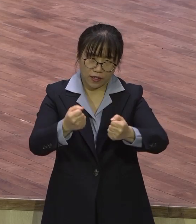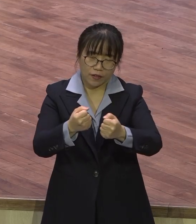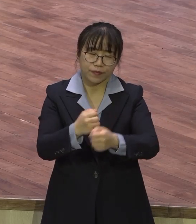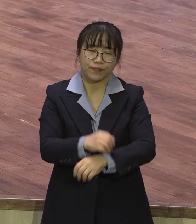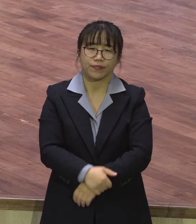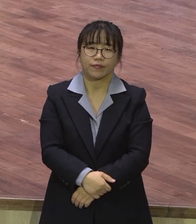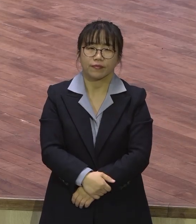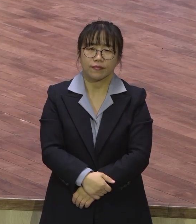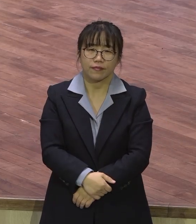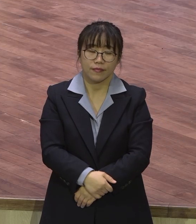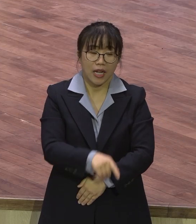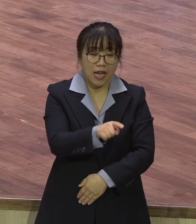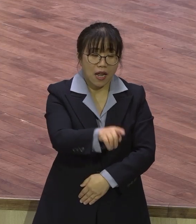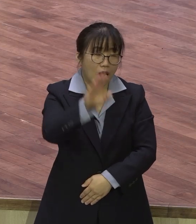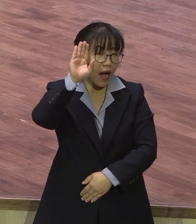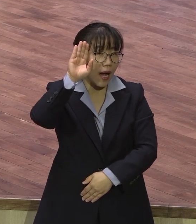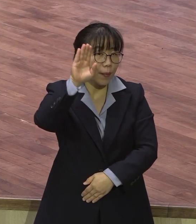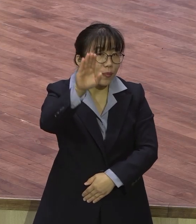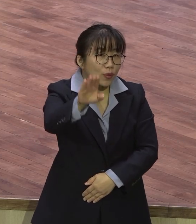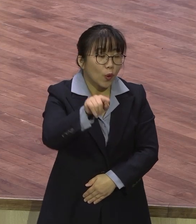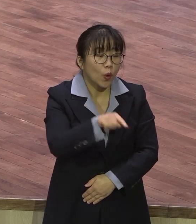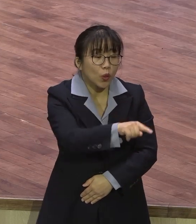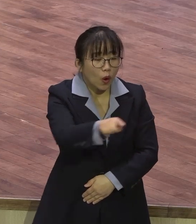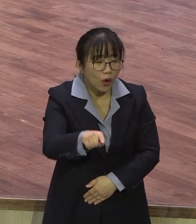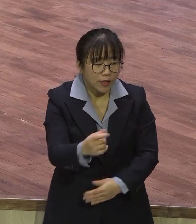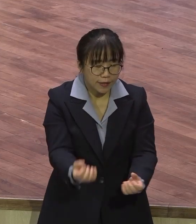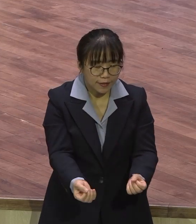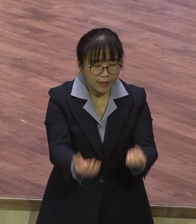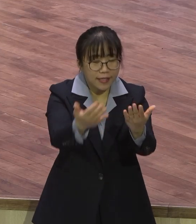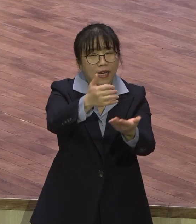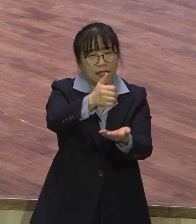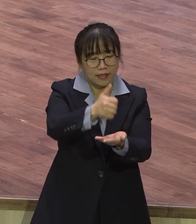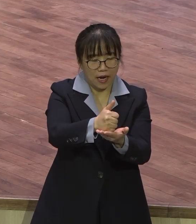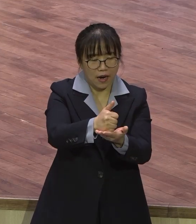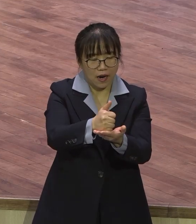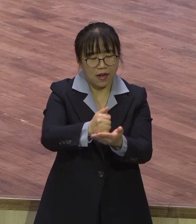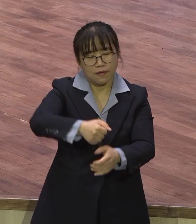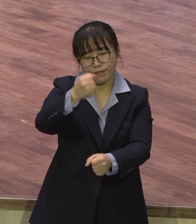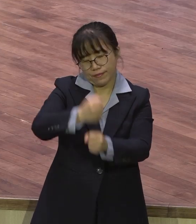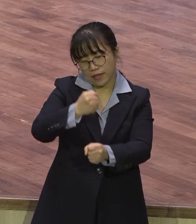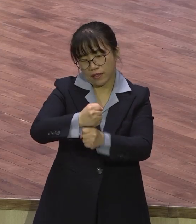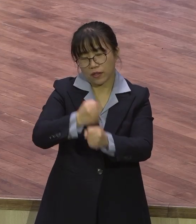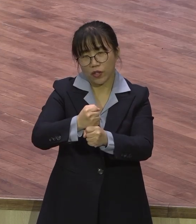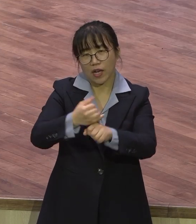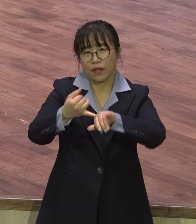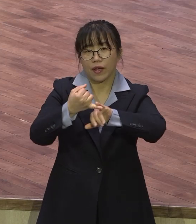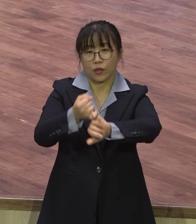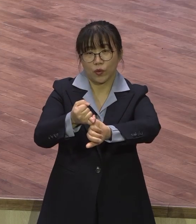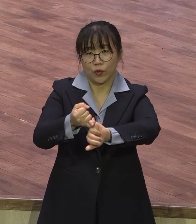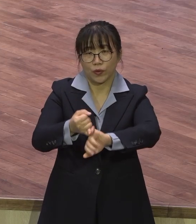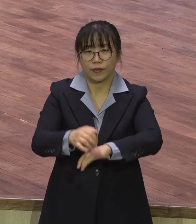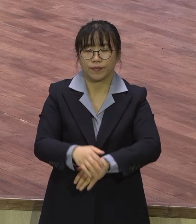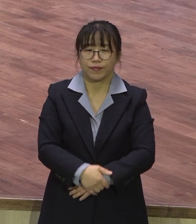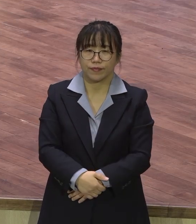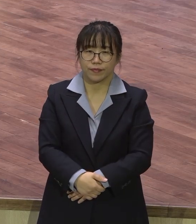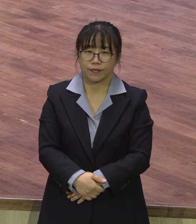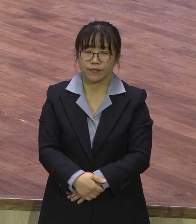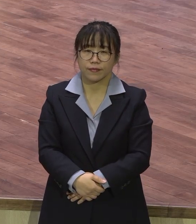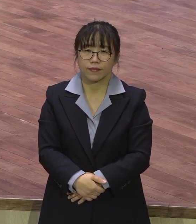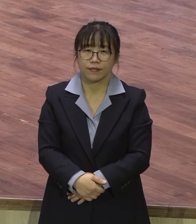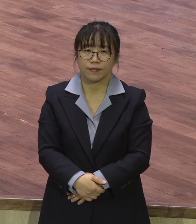제사장 나라로 사용하실 것을 강조했어요 특별히 이런 제사장 미션을 감당하기 위한 전제 조건이 있어요